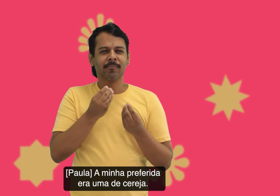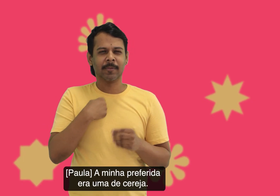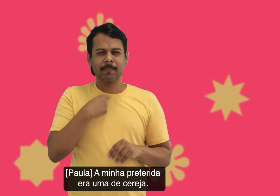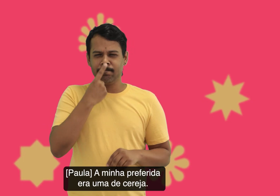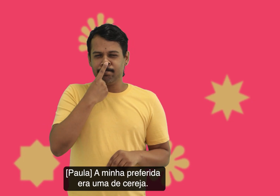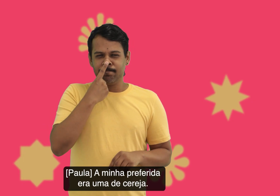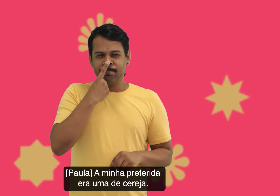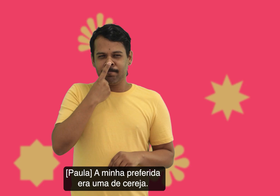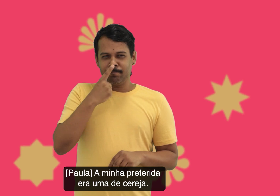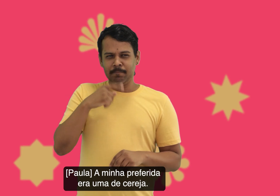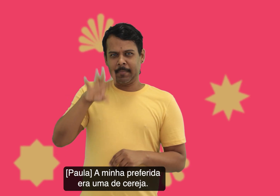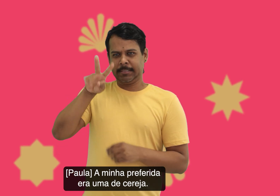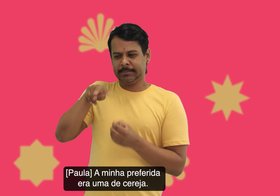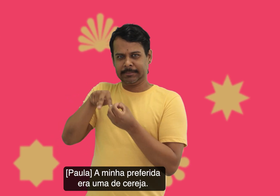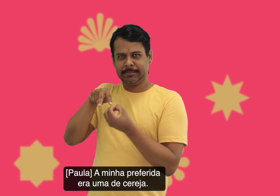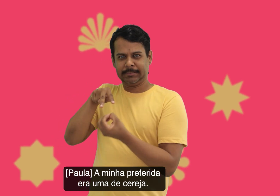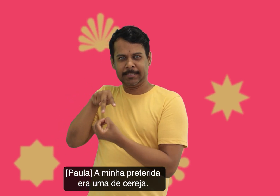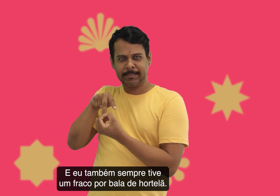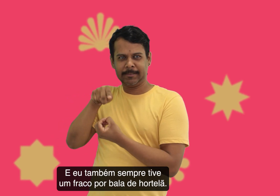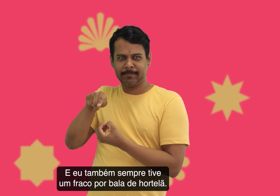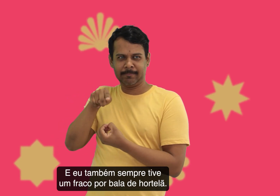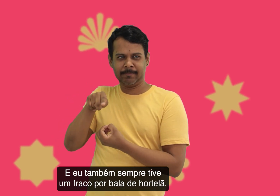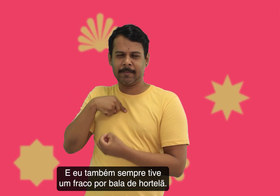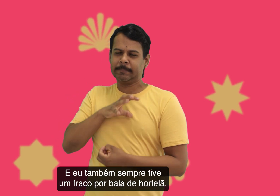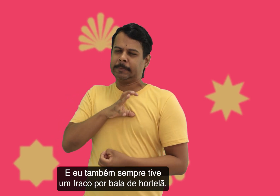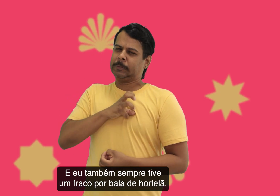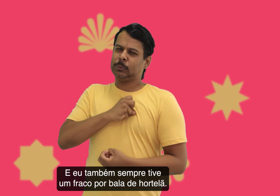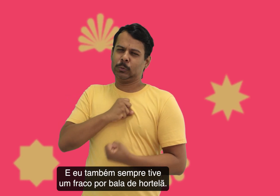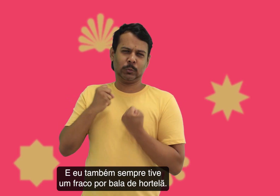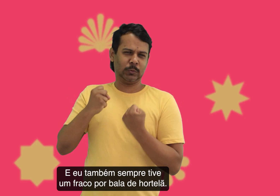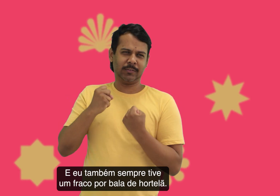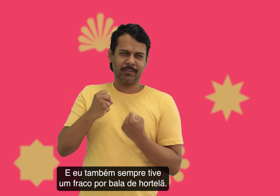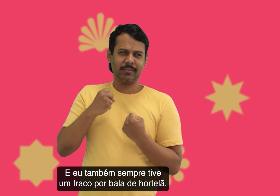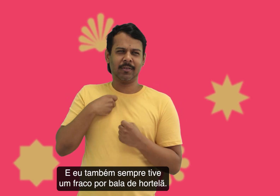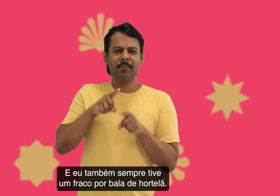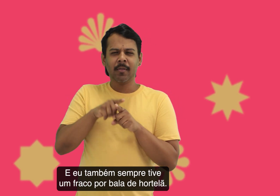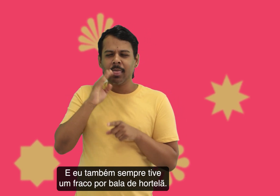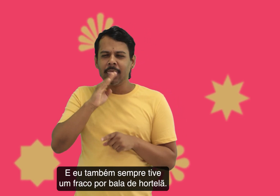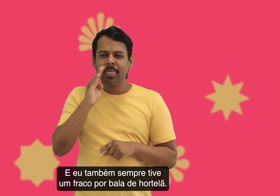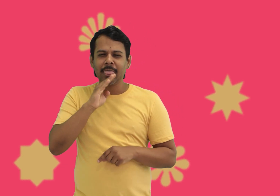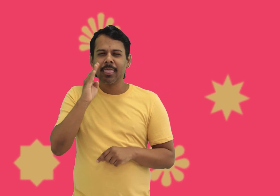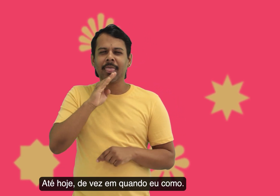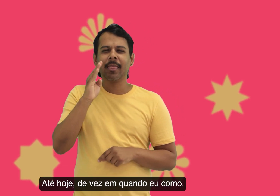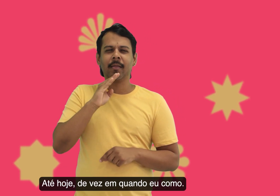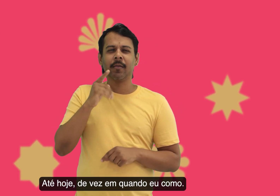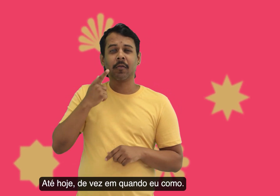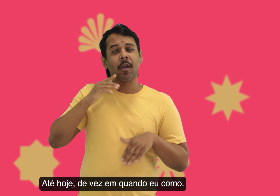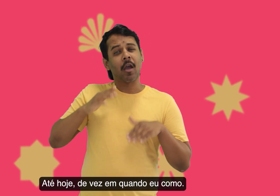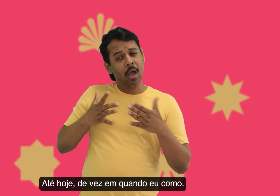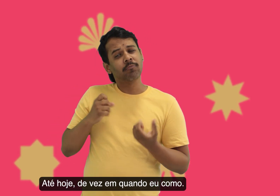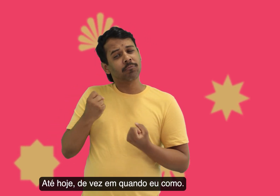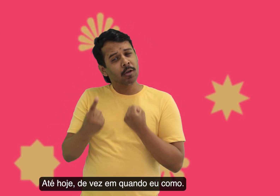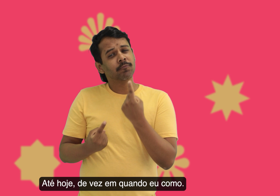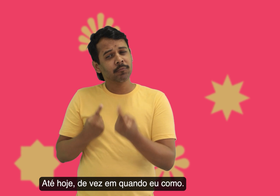minha preferida era uma de cereja. E eu também sempre tive um fraco por bala de hortelã. Até hoje, de vez em quando, eu